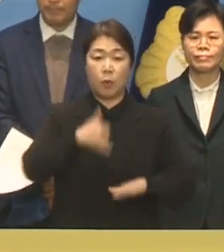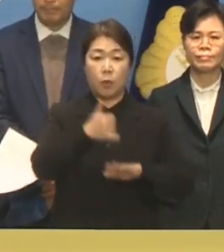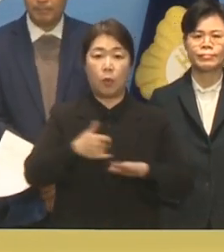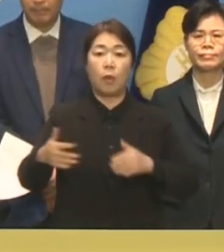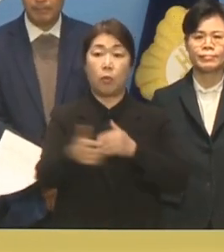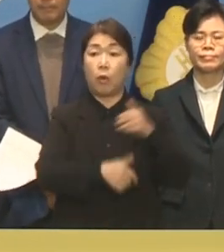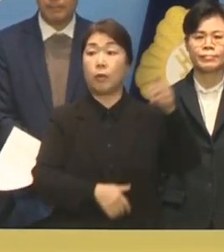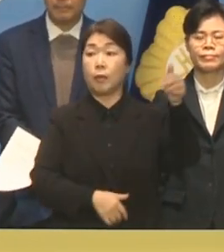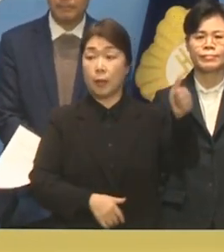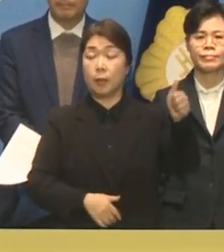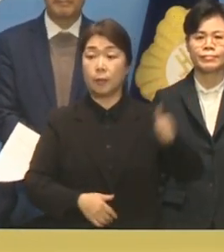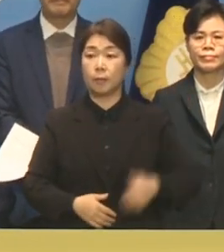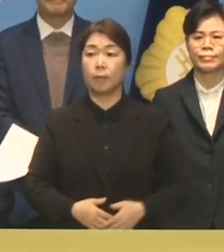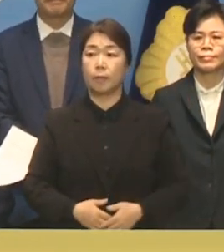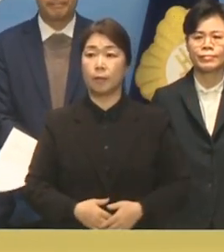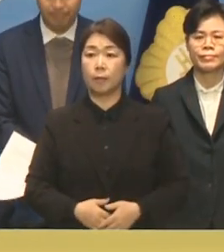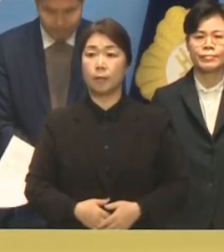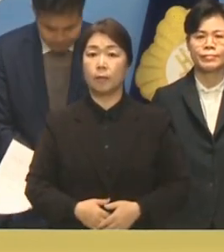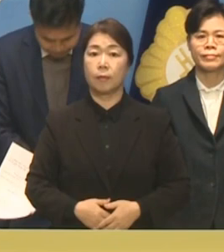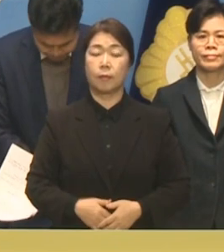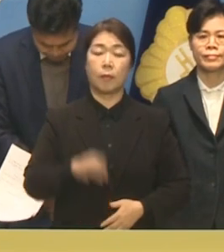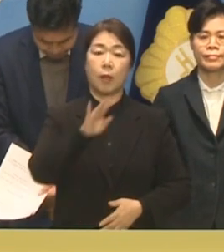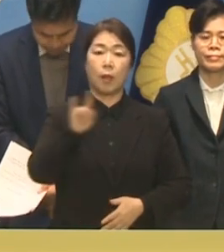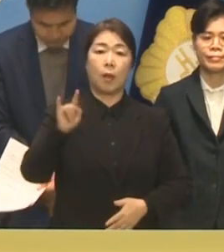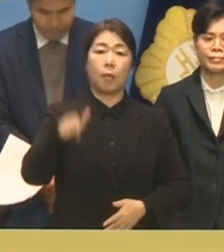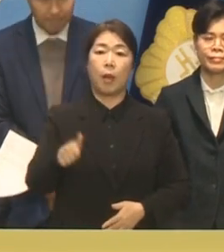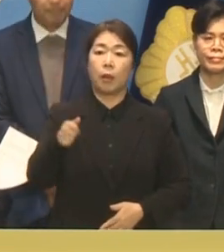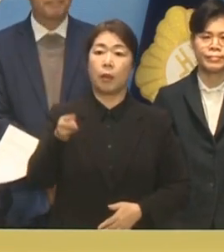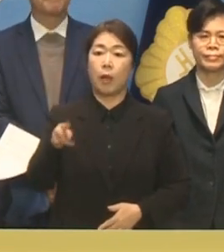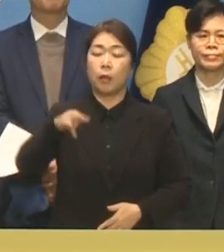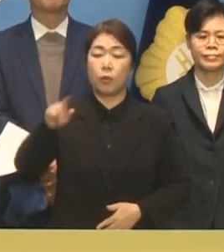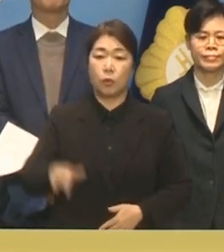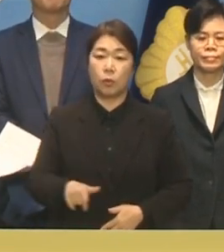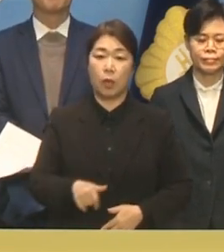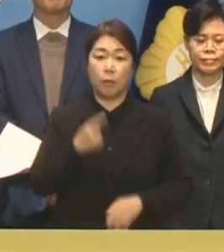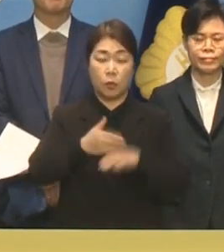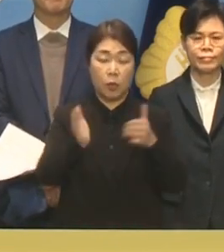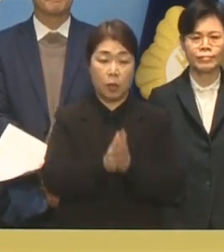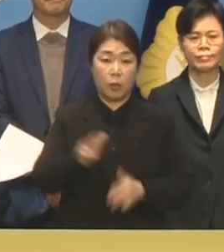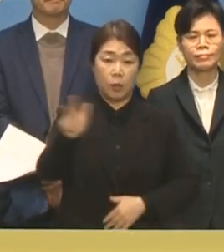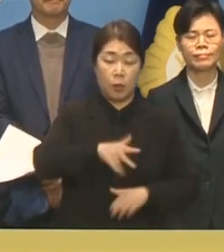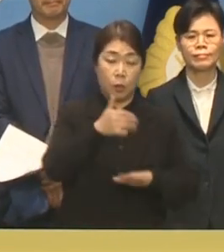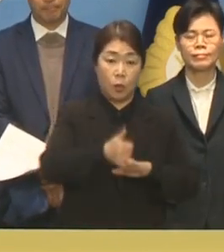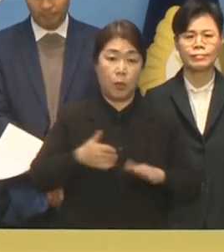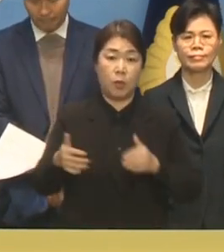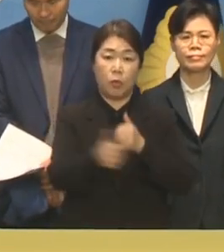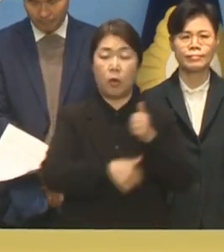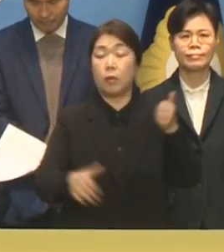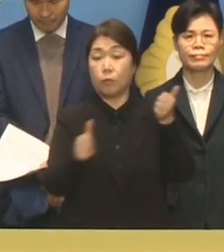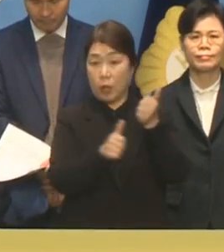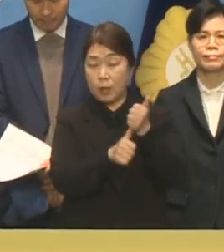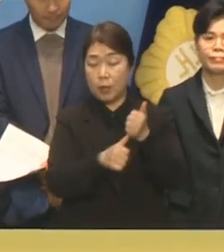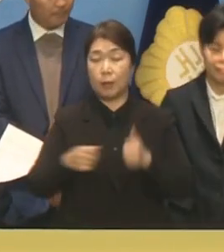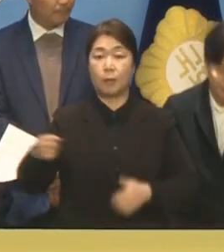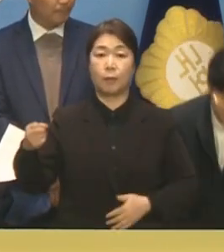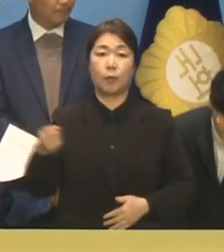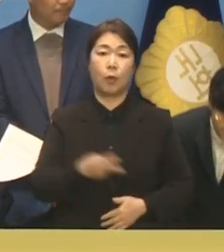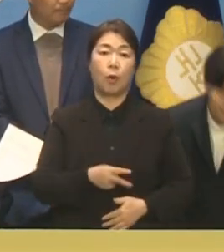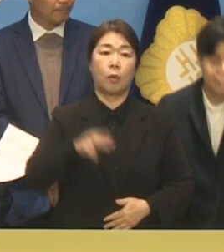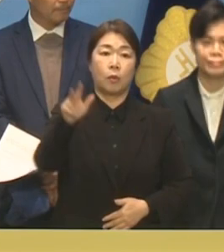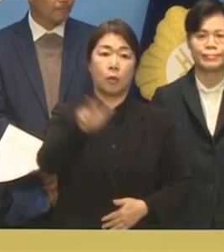전국농어민위원회 위원장님 참석하셨고요. 백혜숙 더불어민주당 전국농어민위원회 부위원장님,